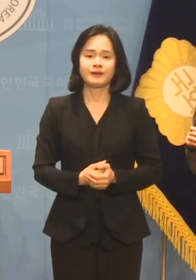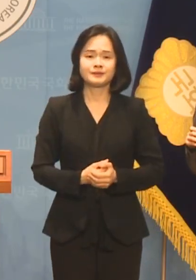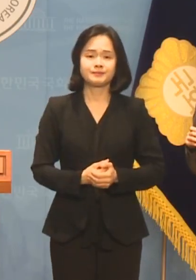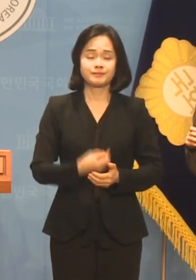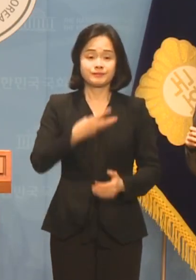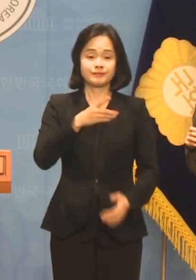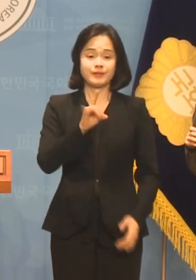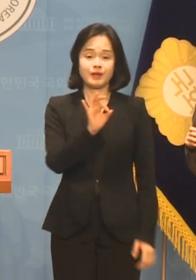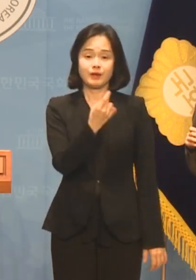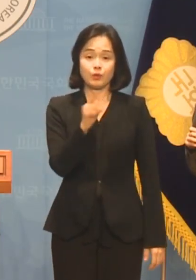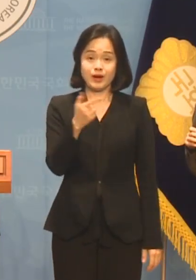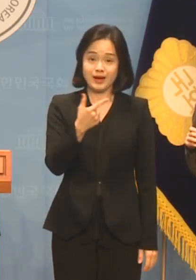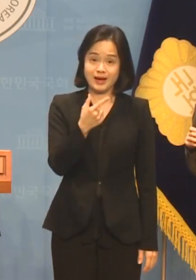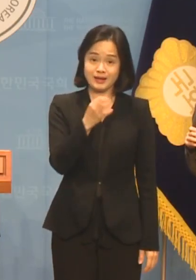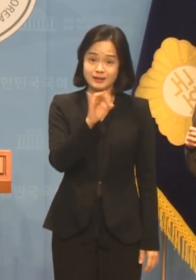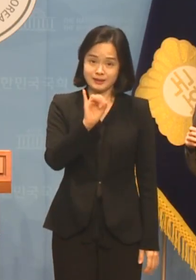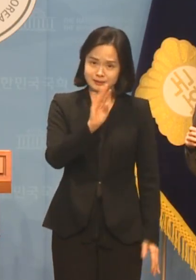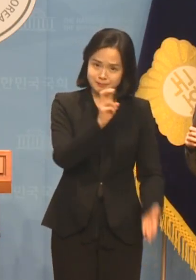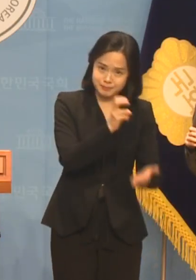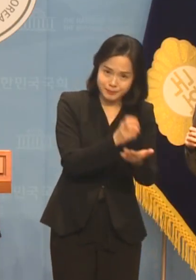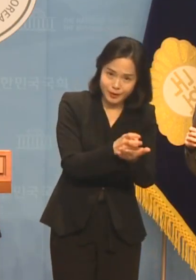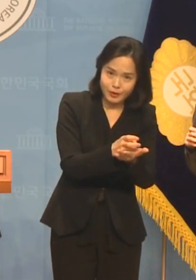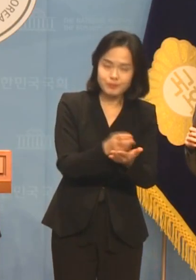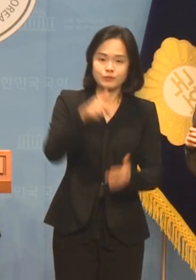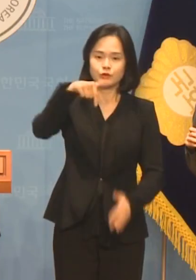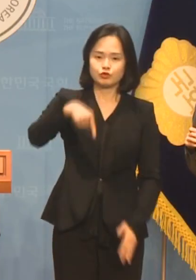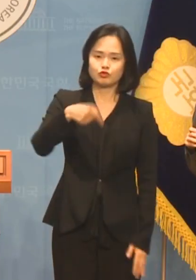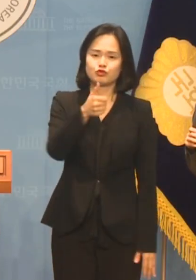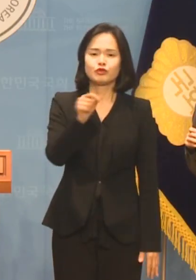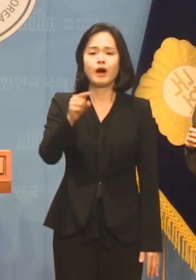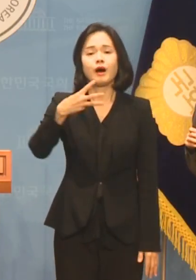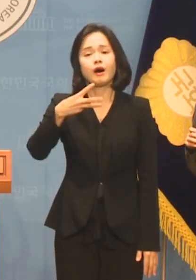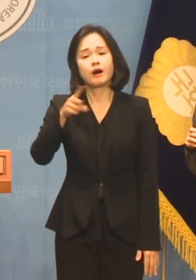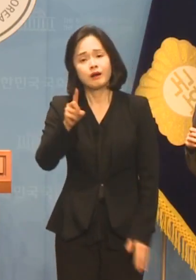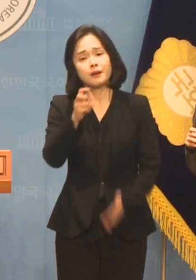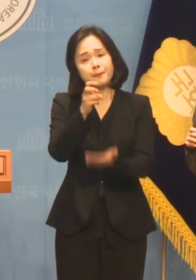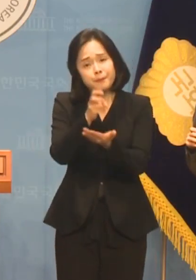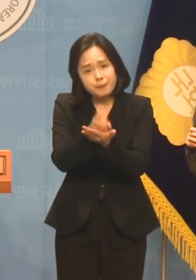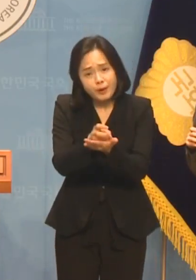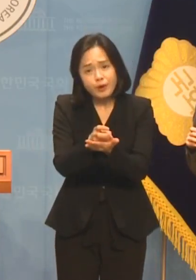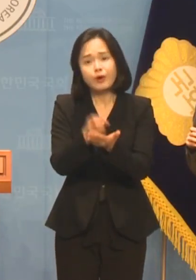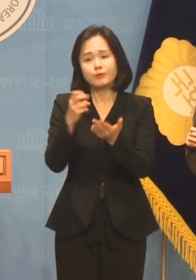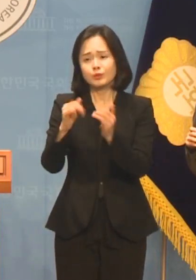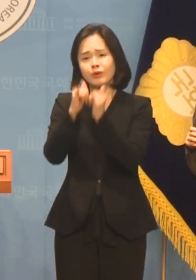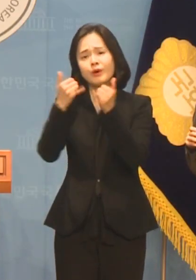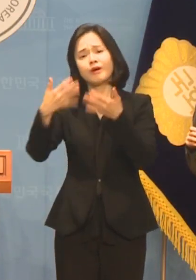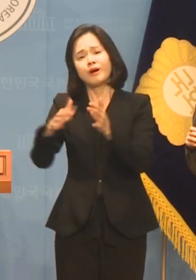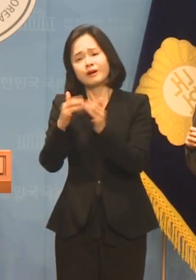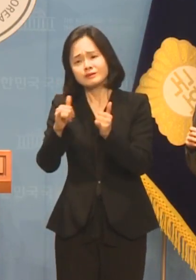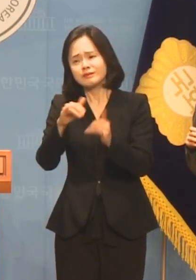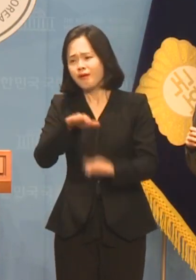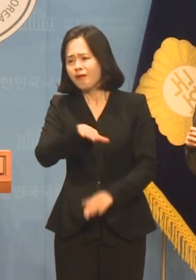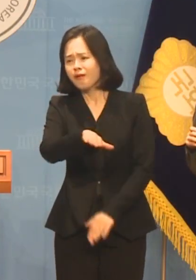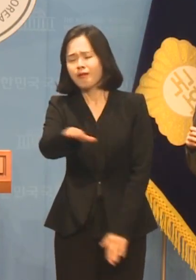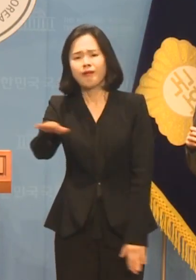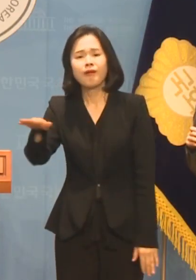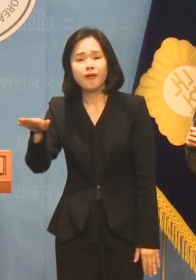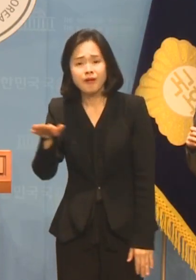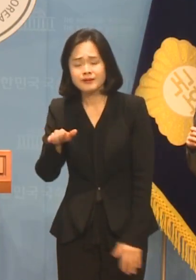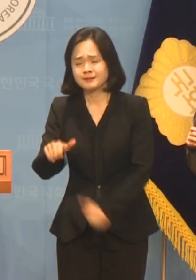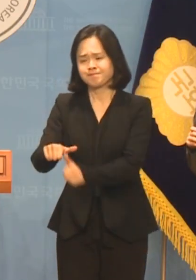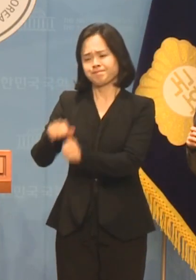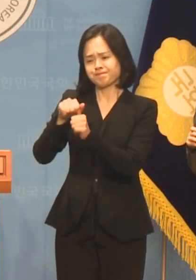가지 활동들을 저희가 정치적인 활동들도 하지만 이렇게 약자와 어렵고 힘든 사람들을